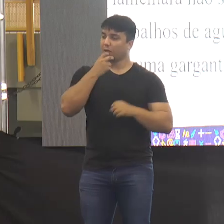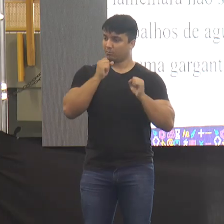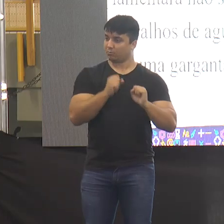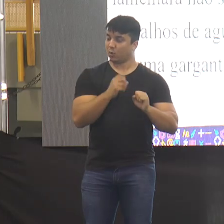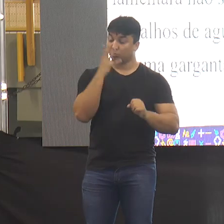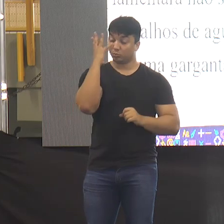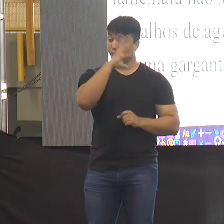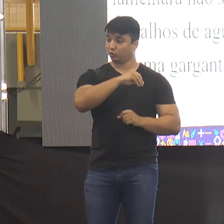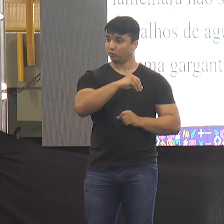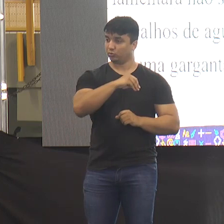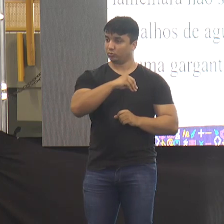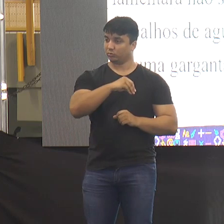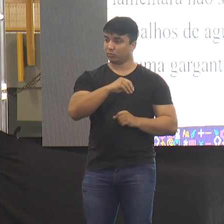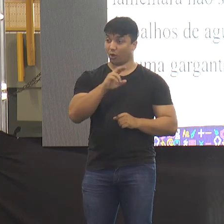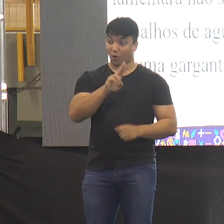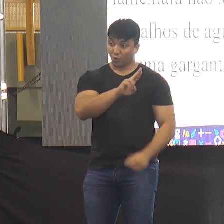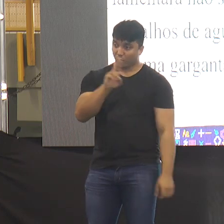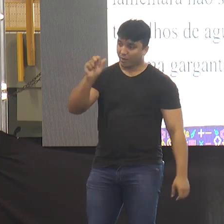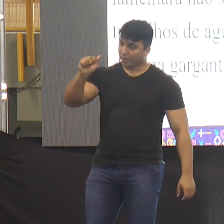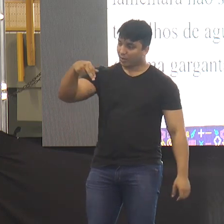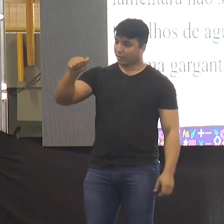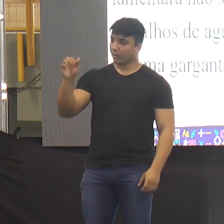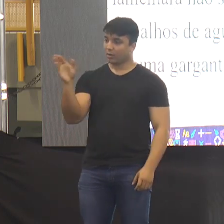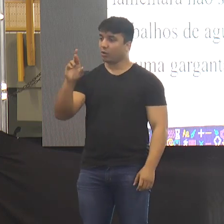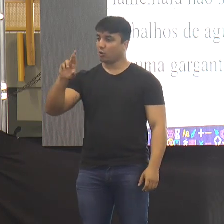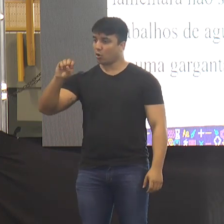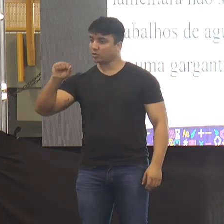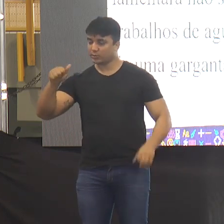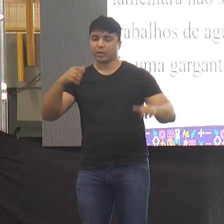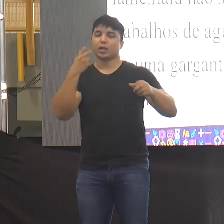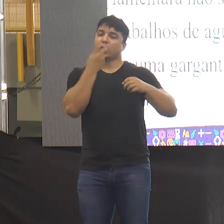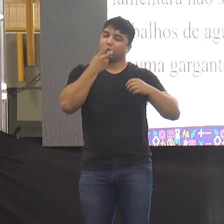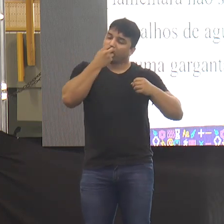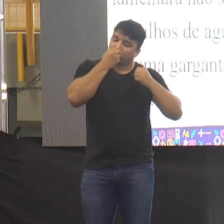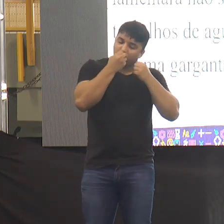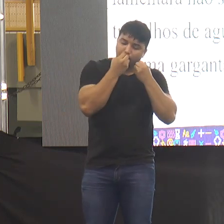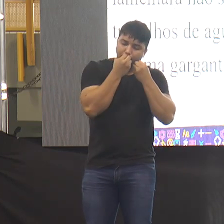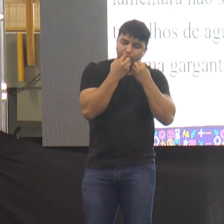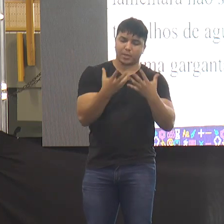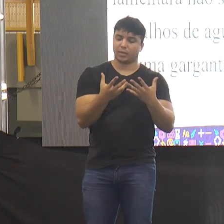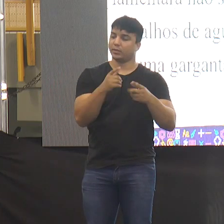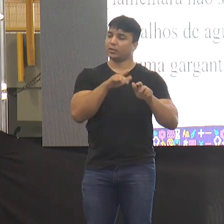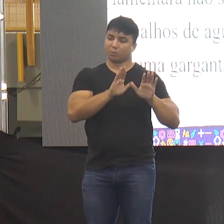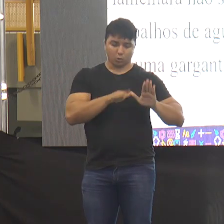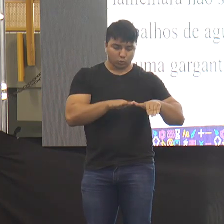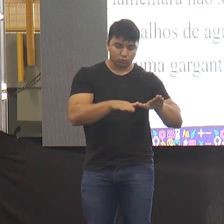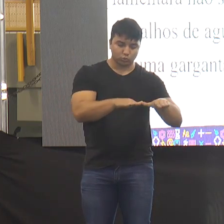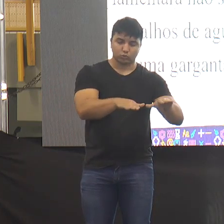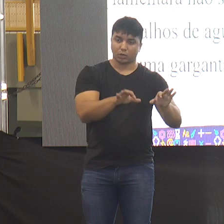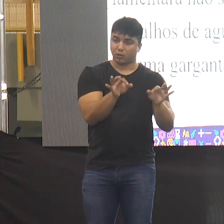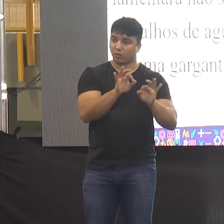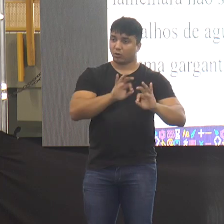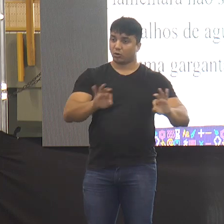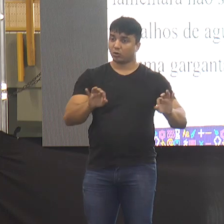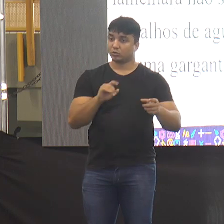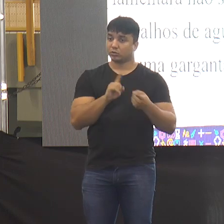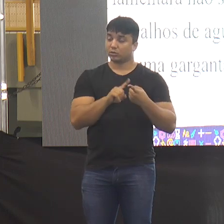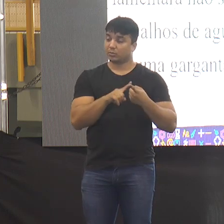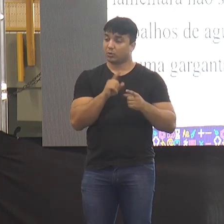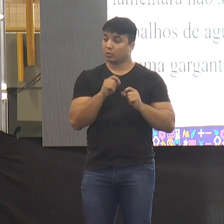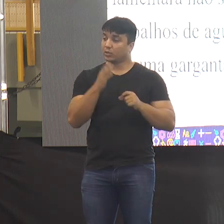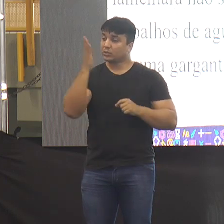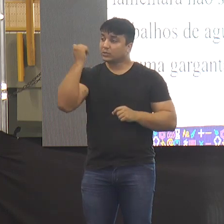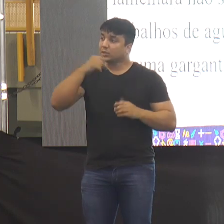Veja, a Ana Rosa cantava muito bem, a Ana Rosa costurava muito bem, a Ana